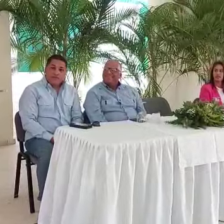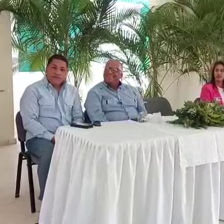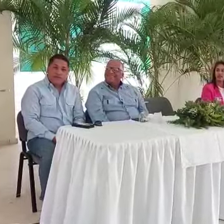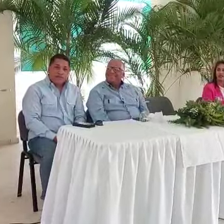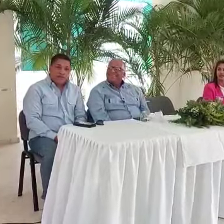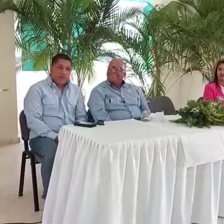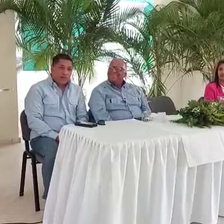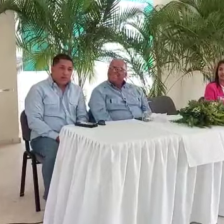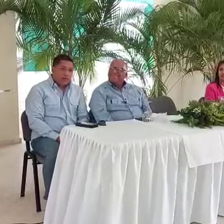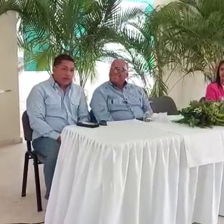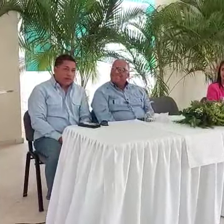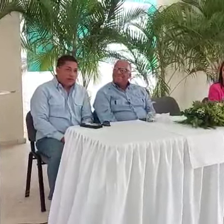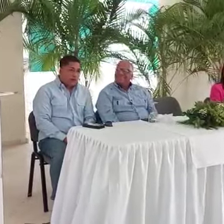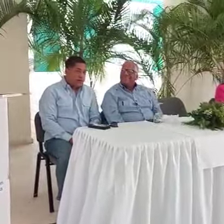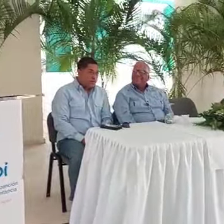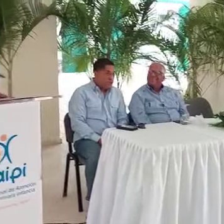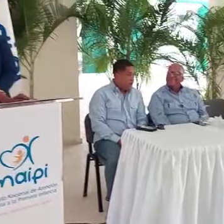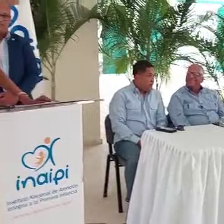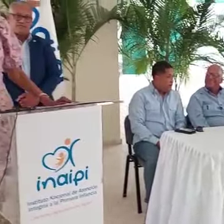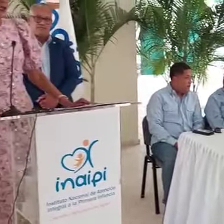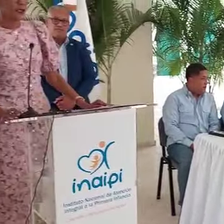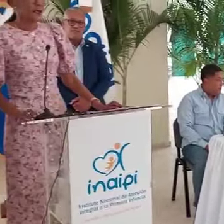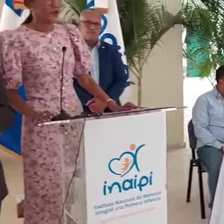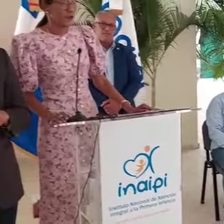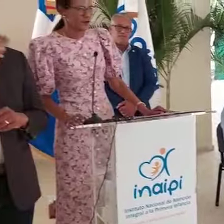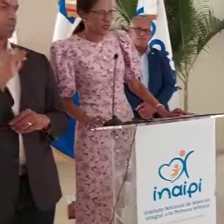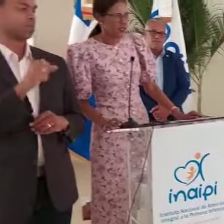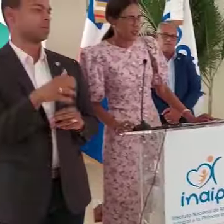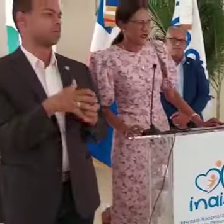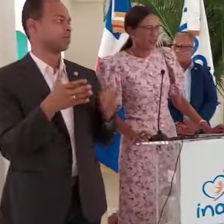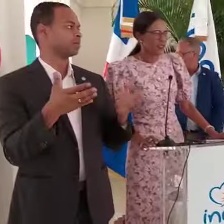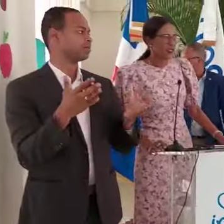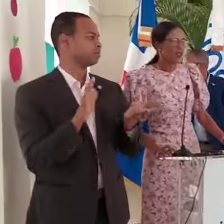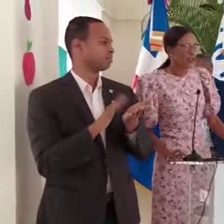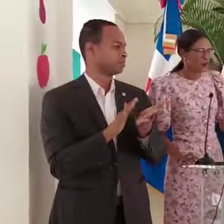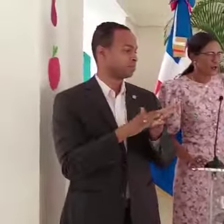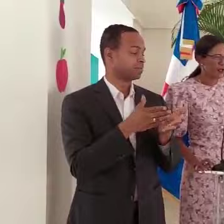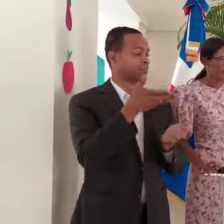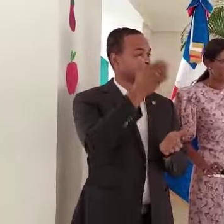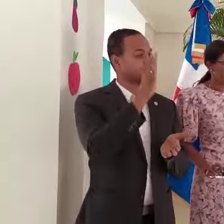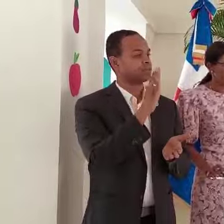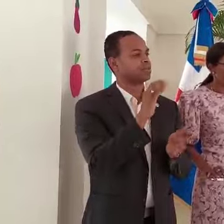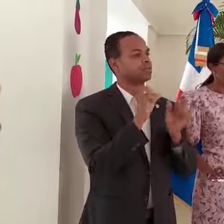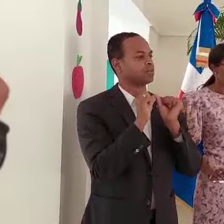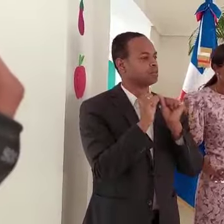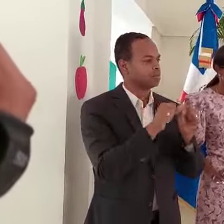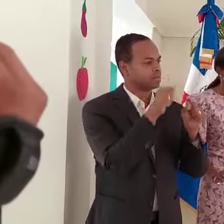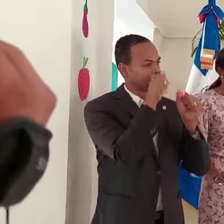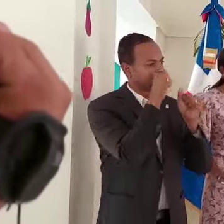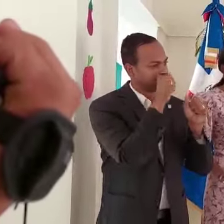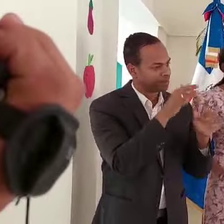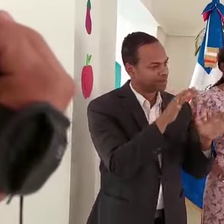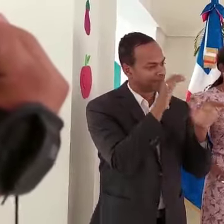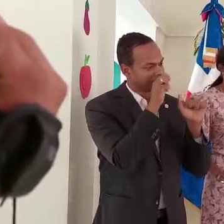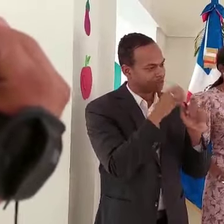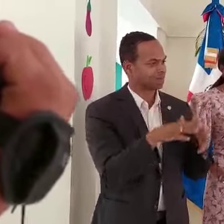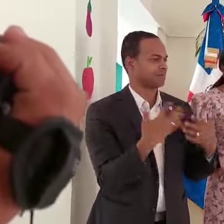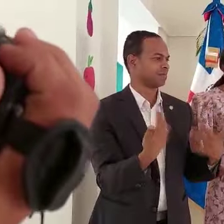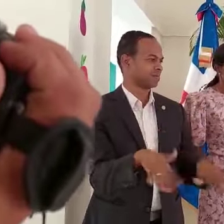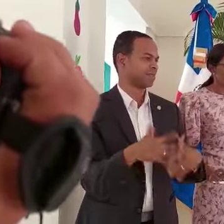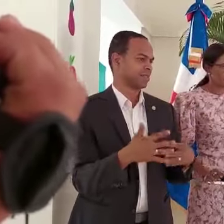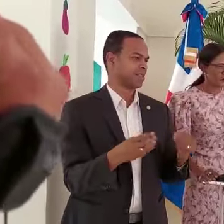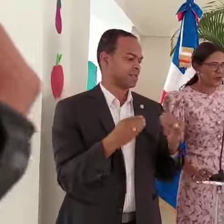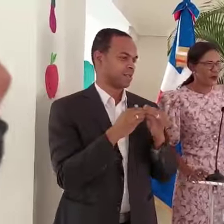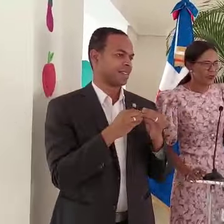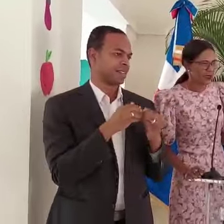acompaña en esta mañana. Juan Tomás, muchas felicidades y que Dios me le siga bendiciendo con más